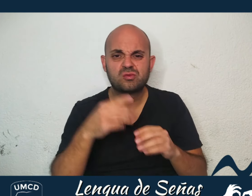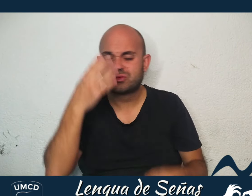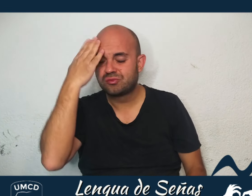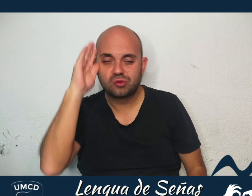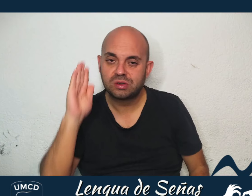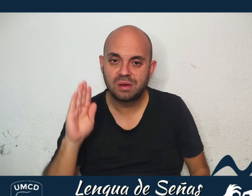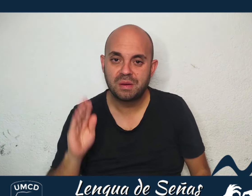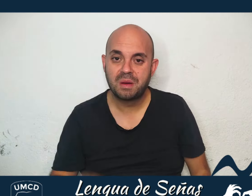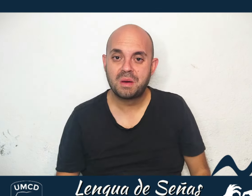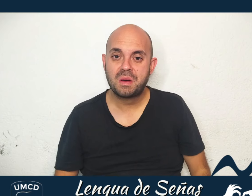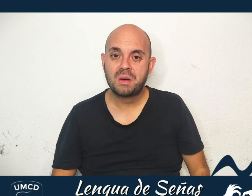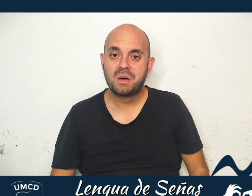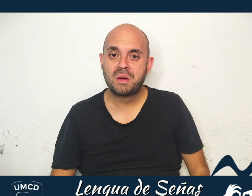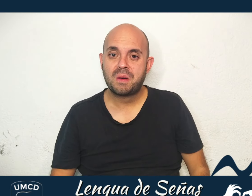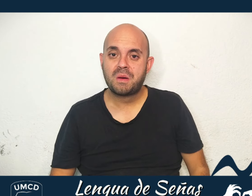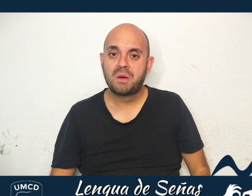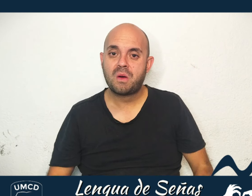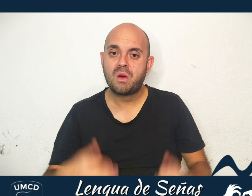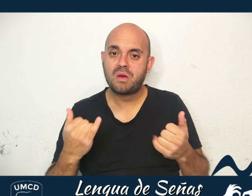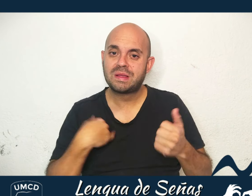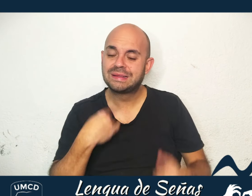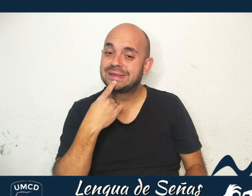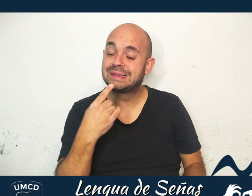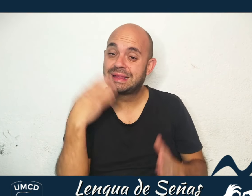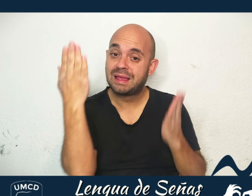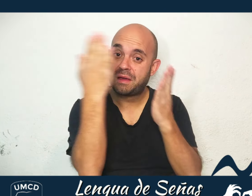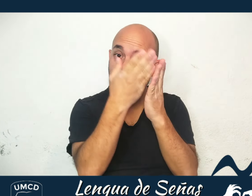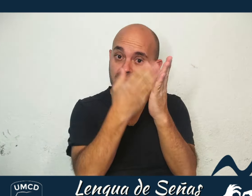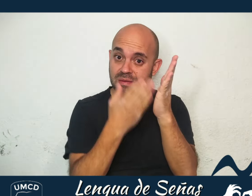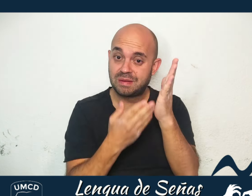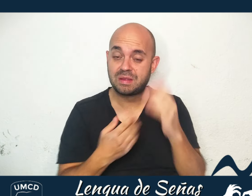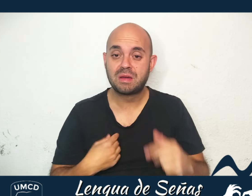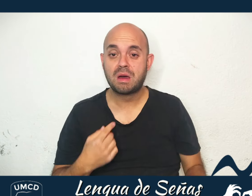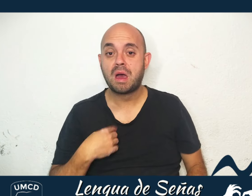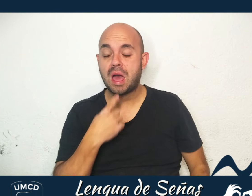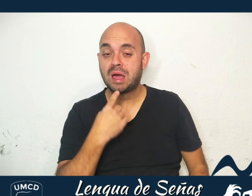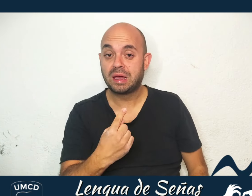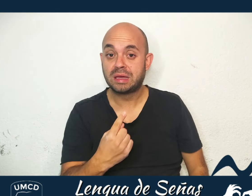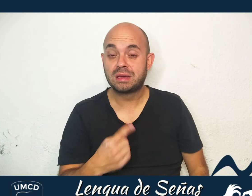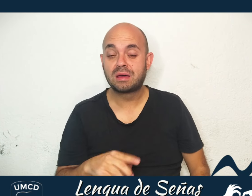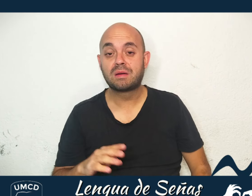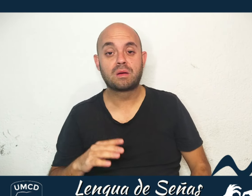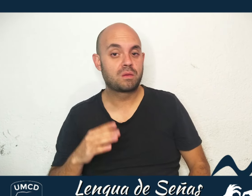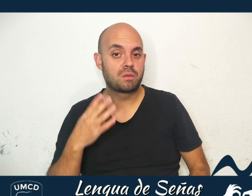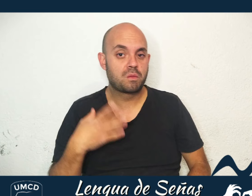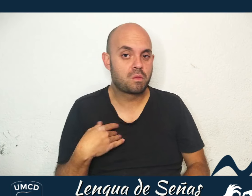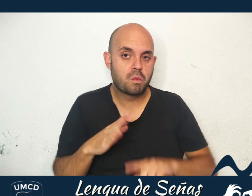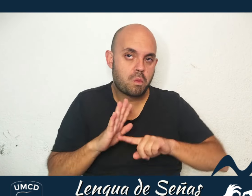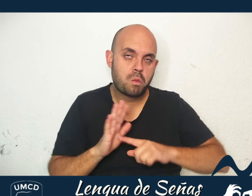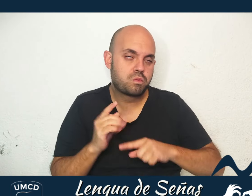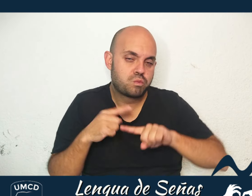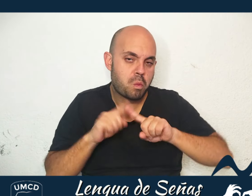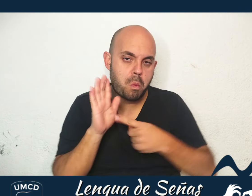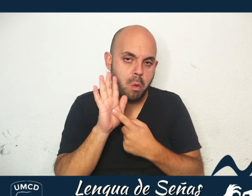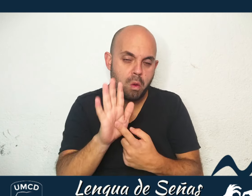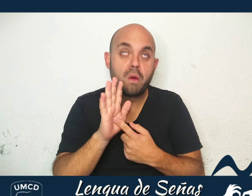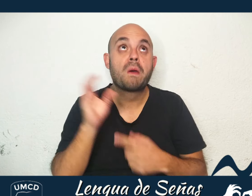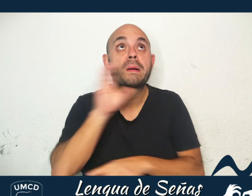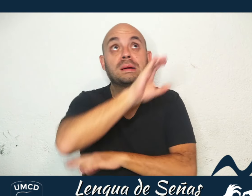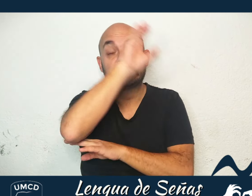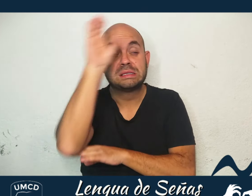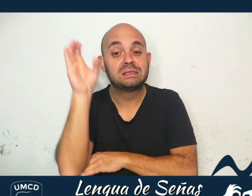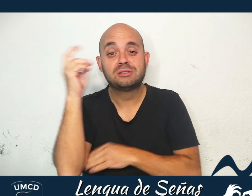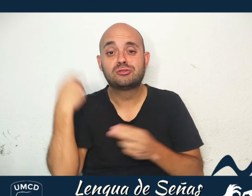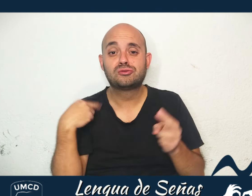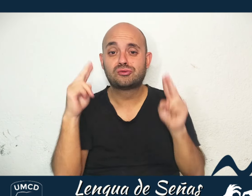por qué de las cosas. Pero lo que sí nos dice la Biblia es de que existe, por ejemplo, el cielo. Si